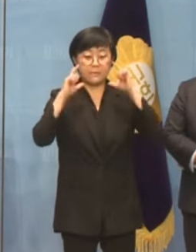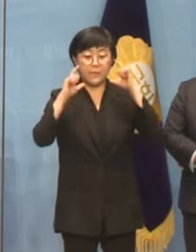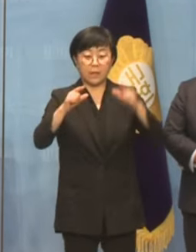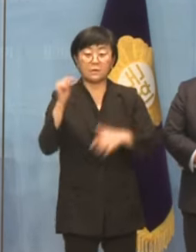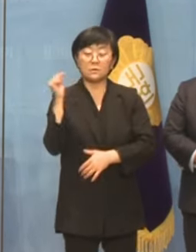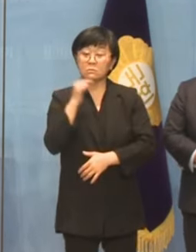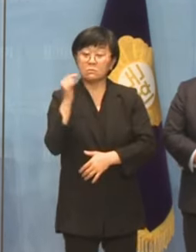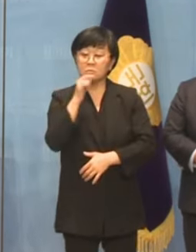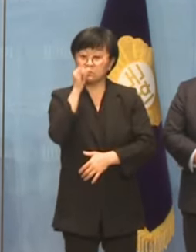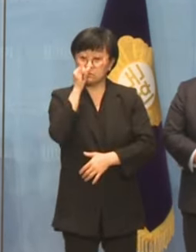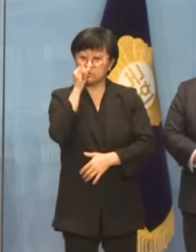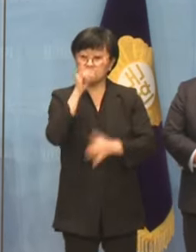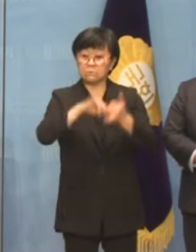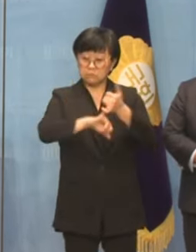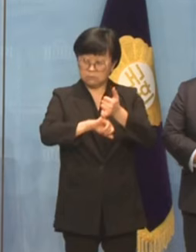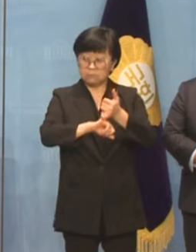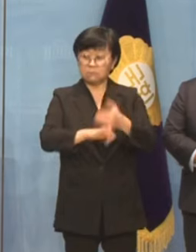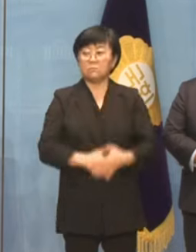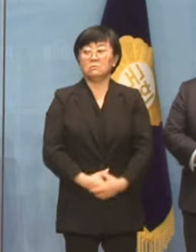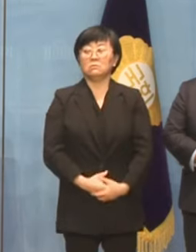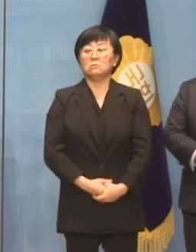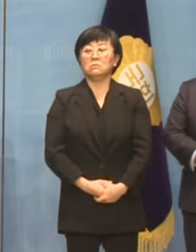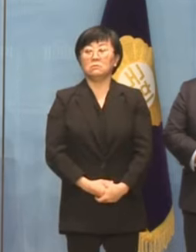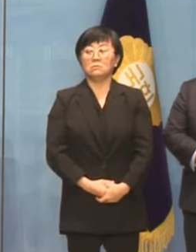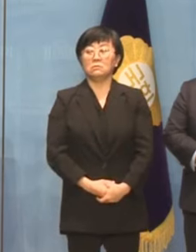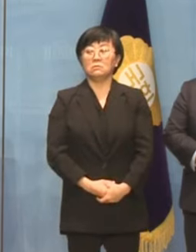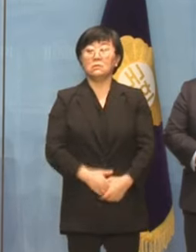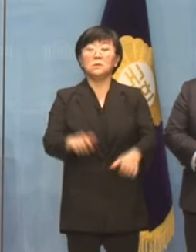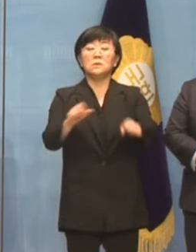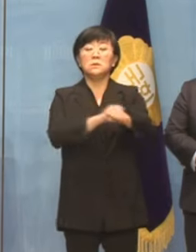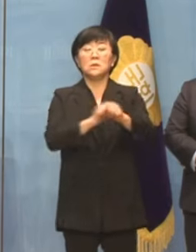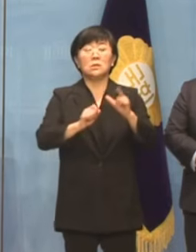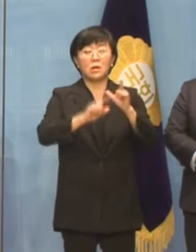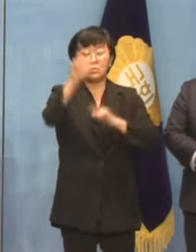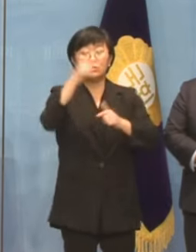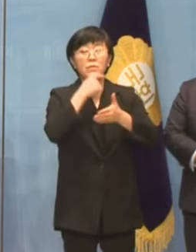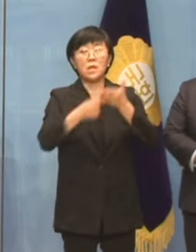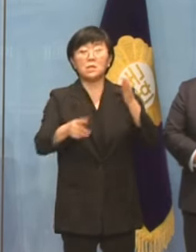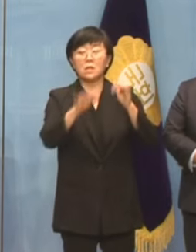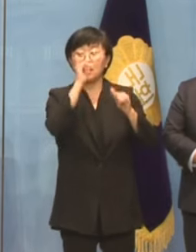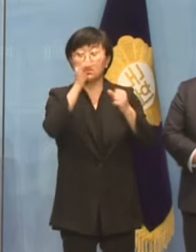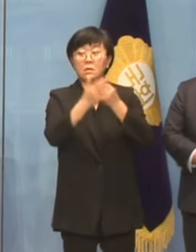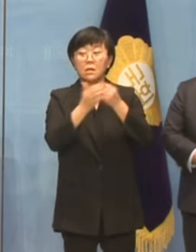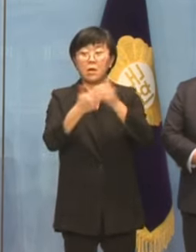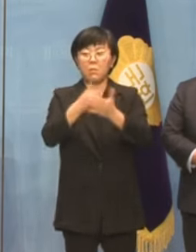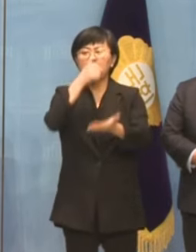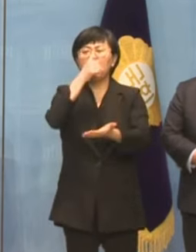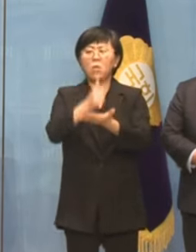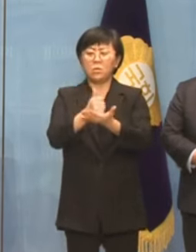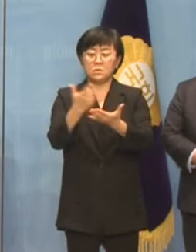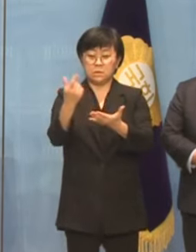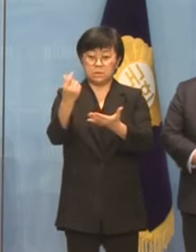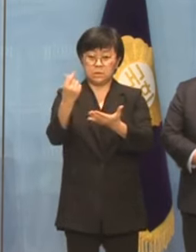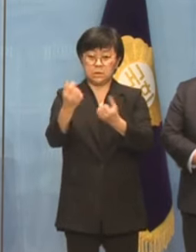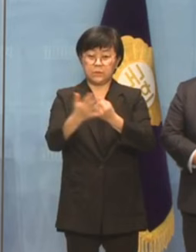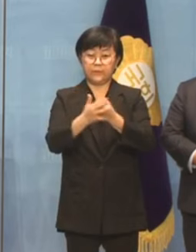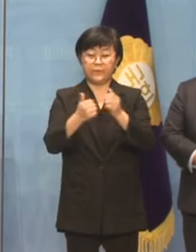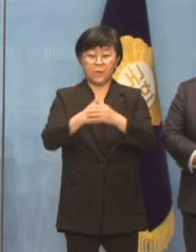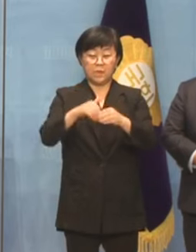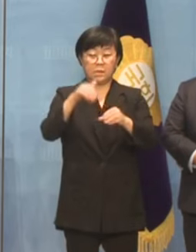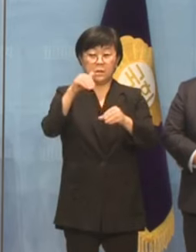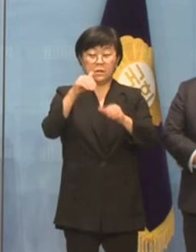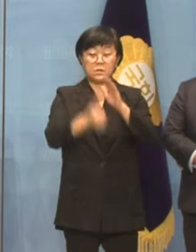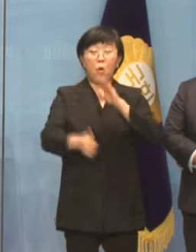약속하고 있습니다. 특히 다수의 피해자를 양산하는 범죄입니다.